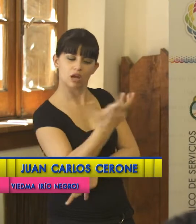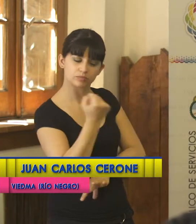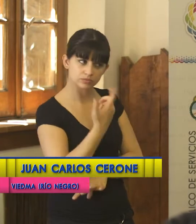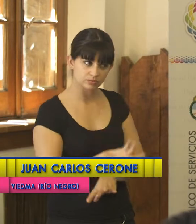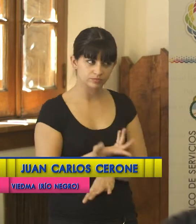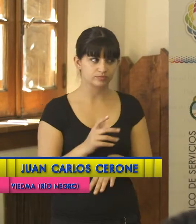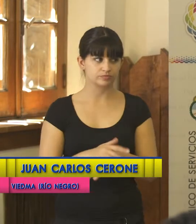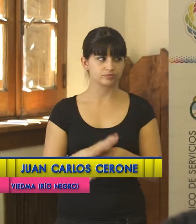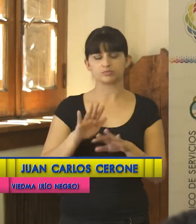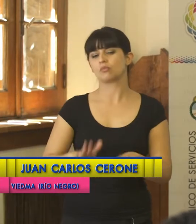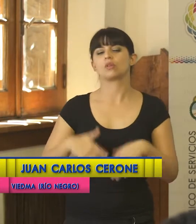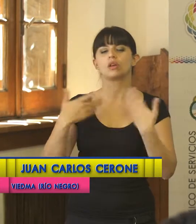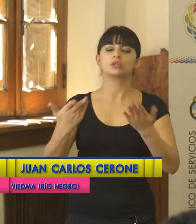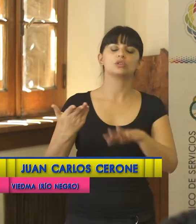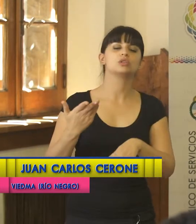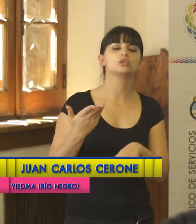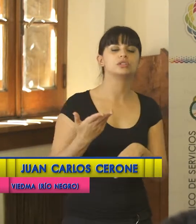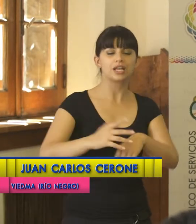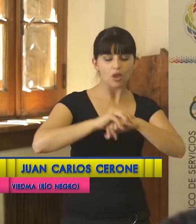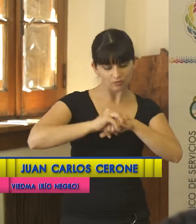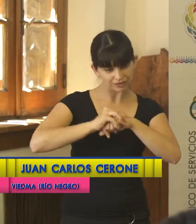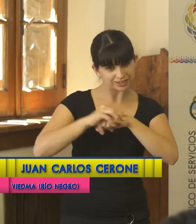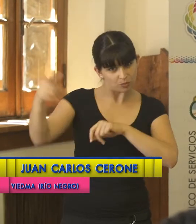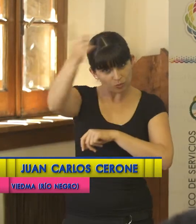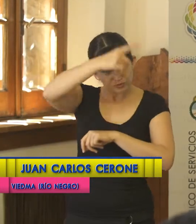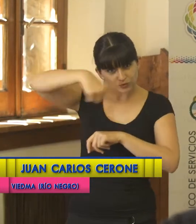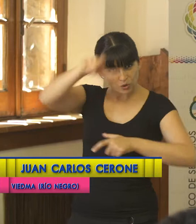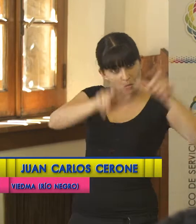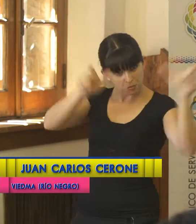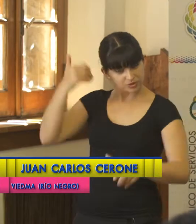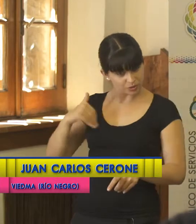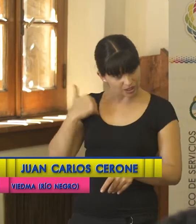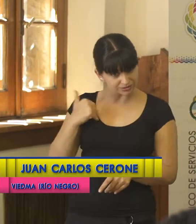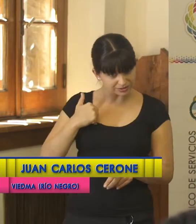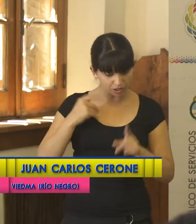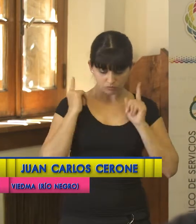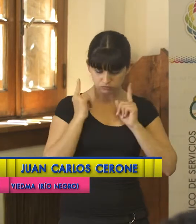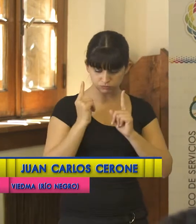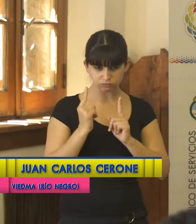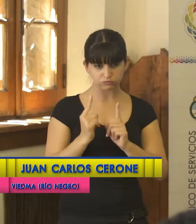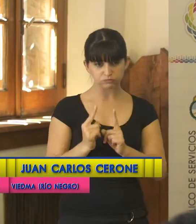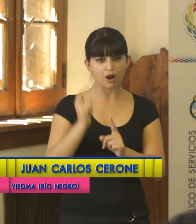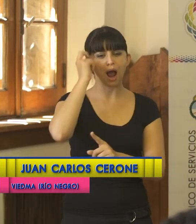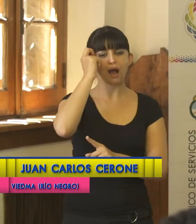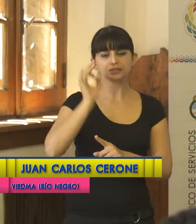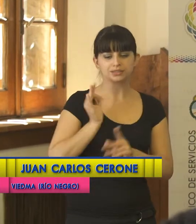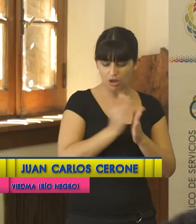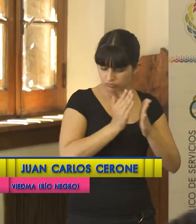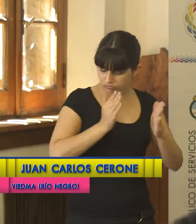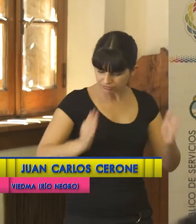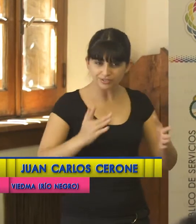por eso tenemos que felicitarnos los argentinos de esta permanencia de 30 años quiero contarles que